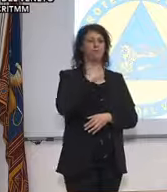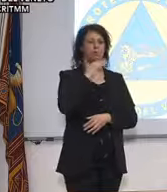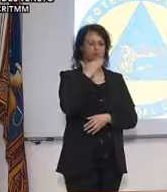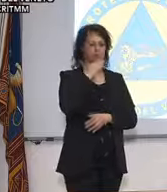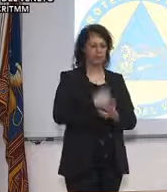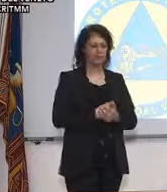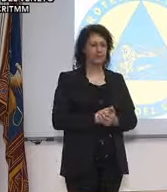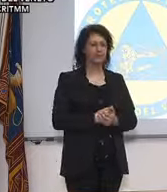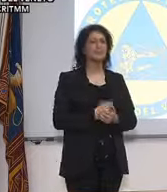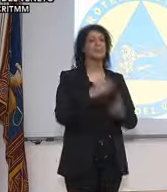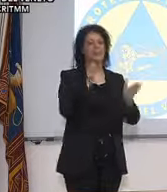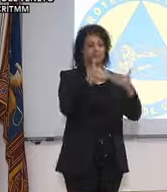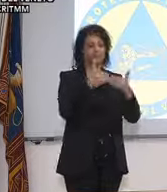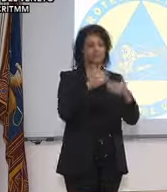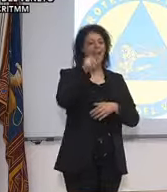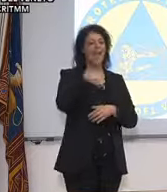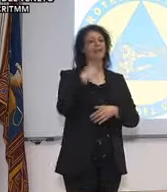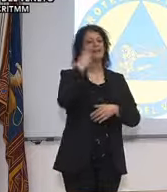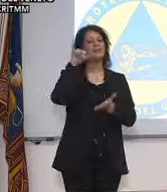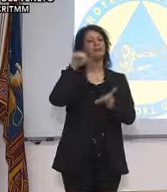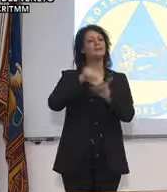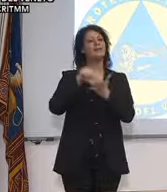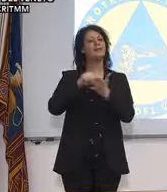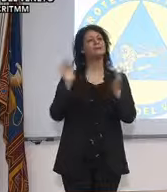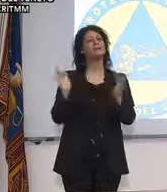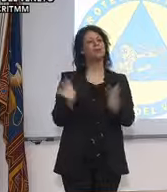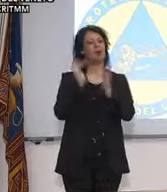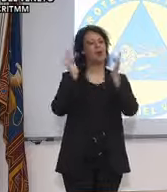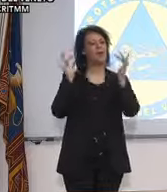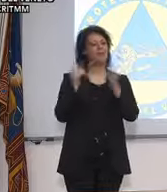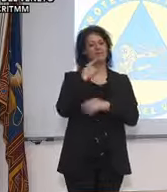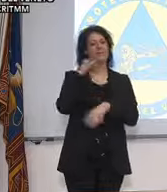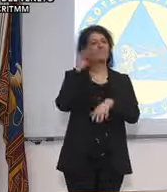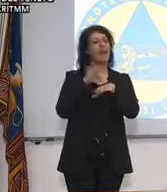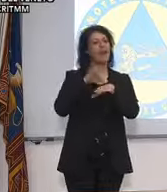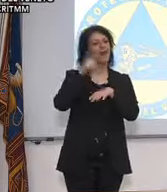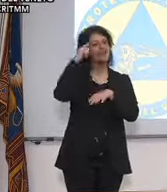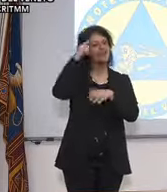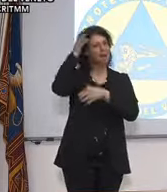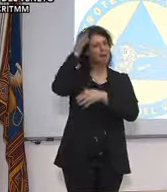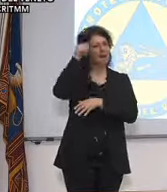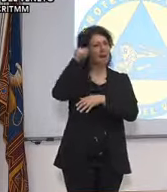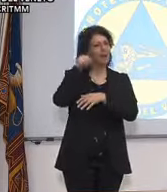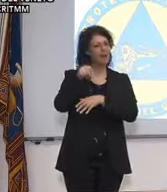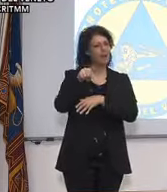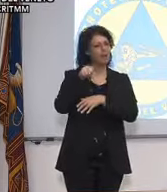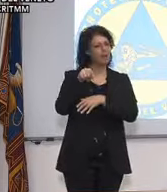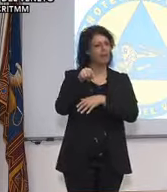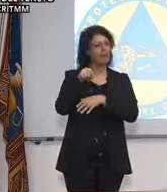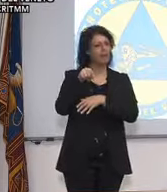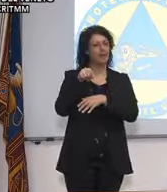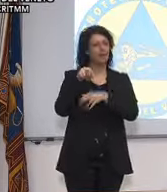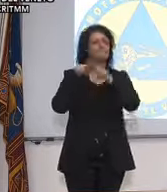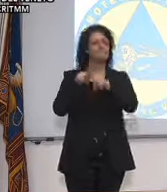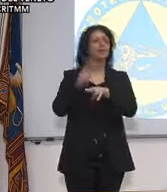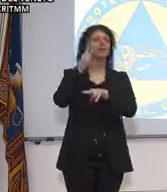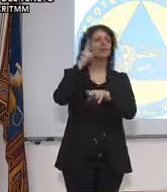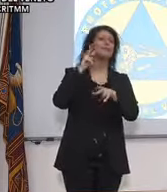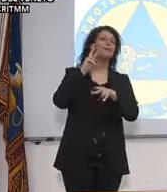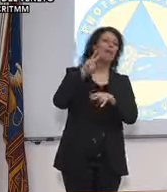tipo i centri sollievo, che sono i centri in cui i malati di Alzheimer vanno e quindi rimangono sempre durante 2-3 giorni alla